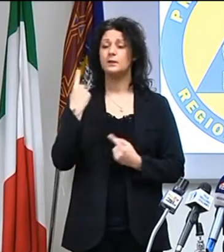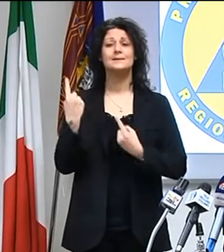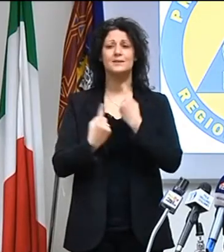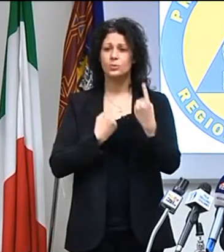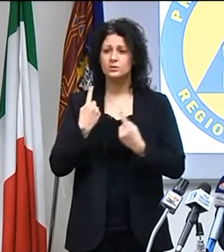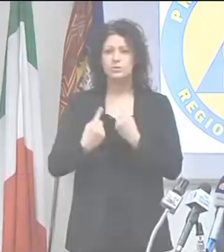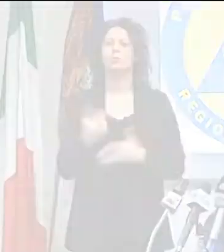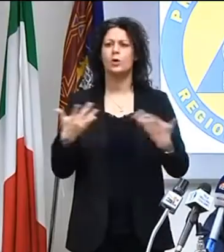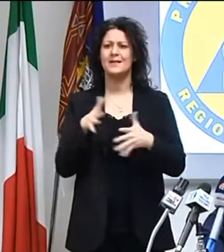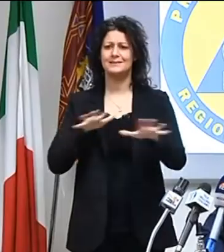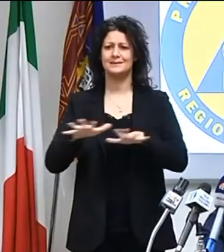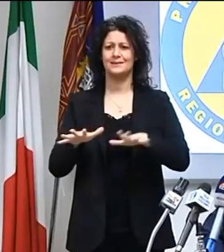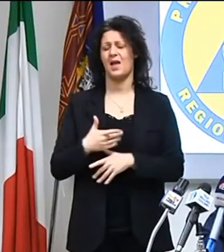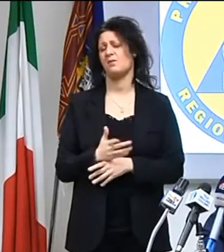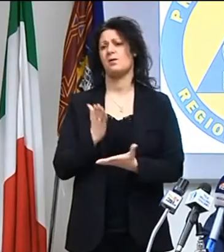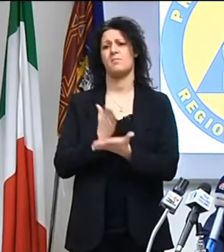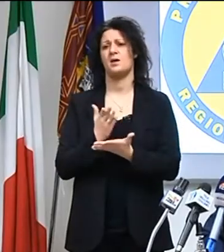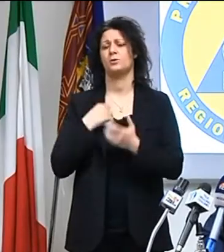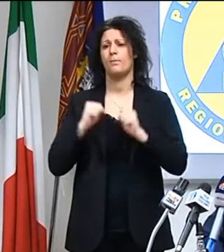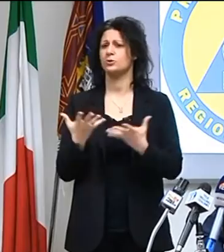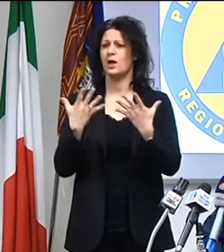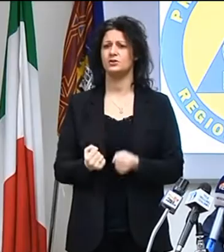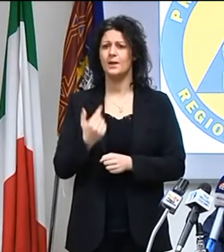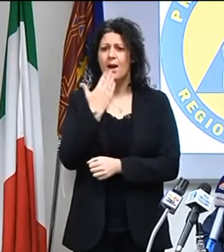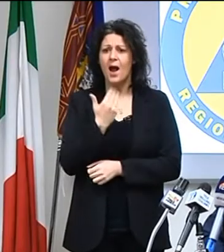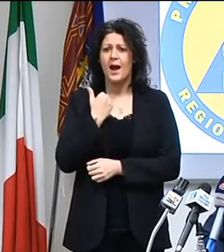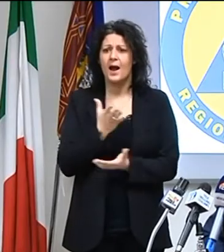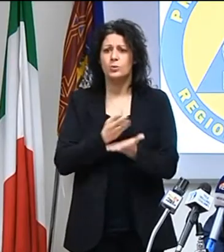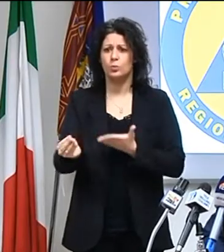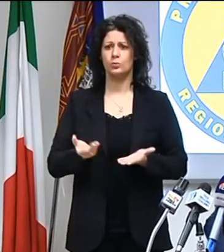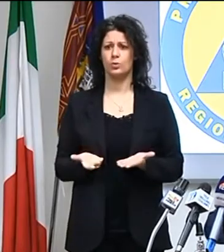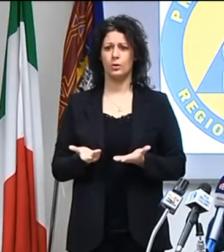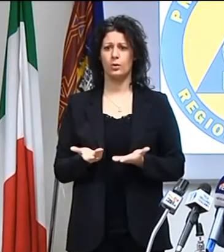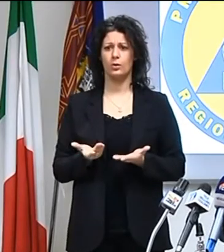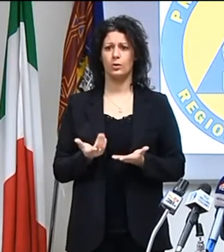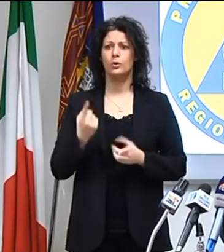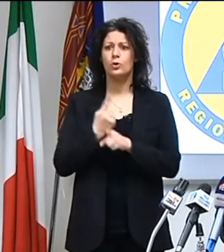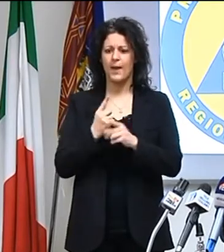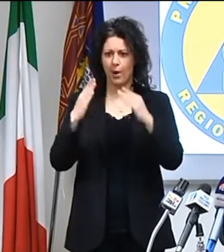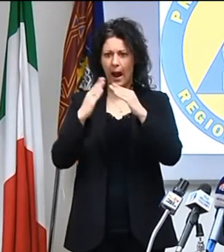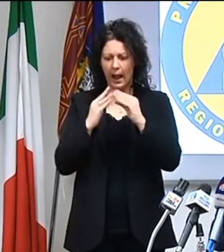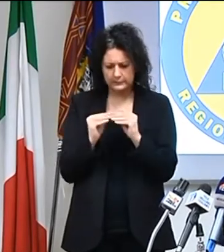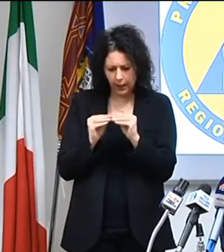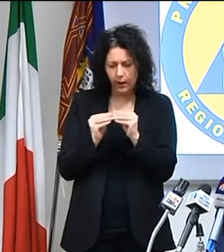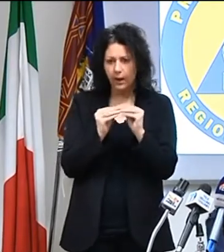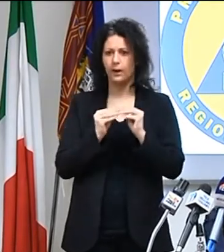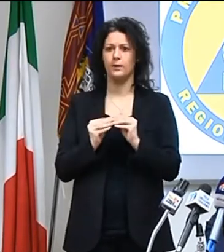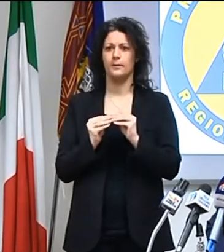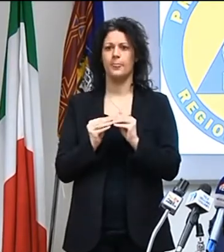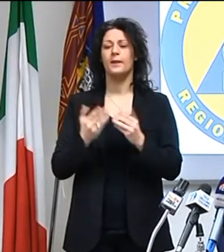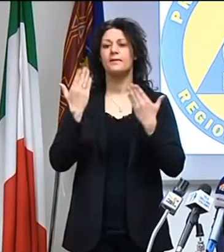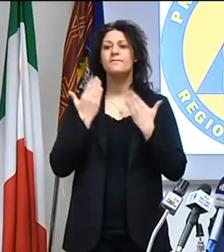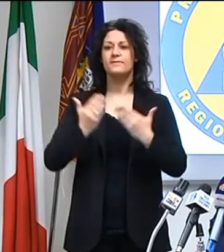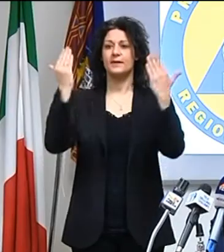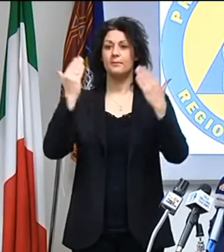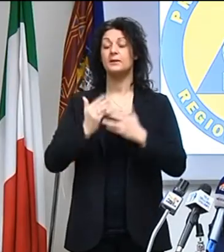reagenti, mancano i kit, cioè manca tutto, dobbiamo farci in casa tutto. Adesso abbiamo comprato, finalmente è arrivata una macchina